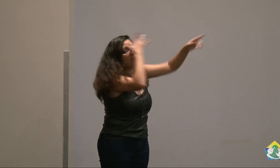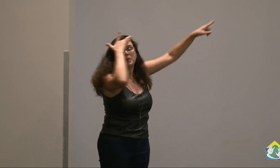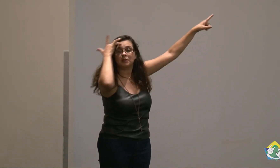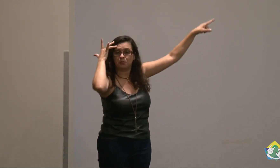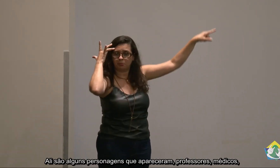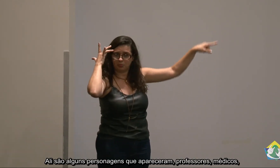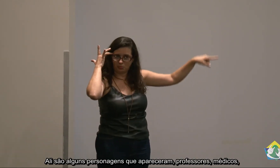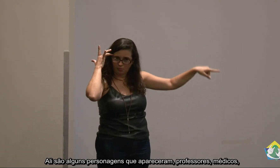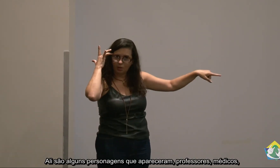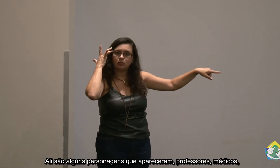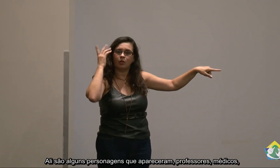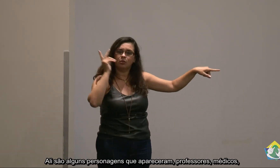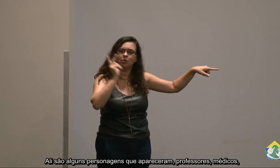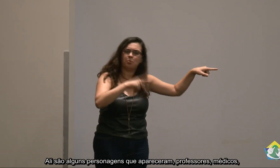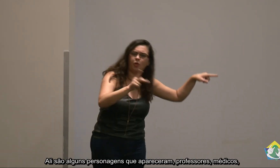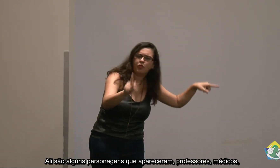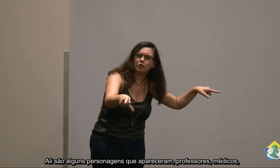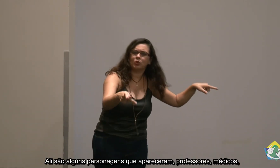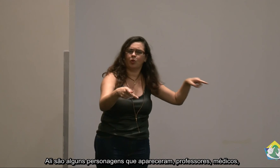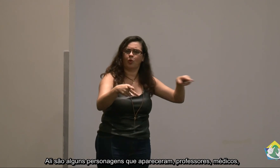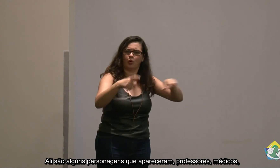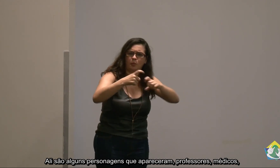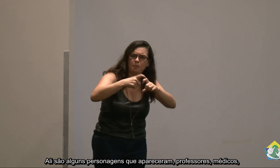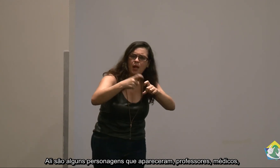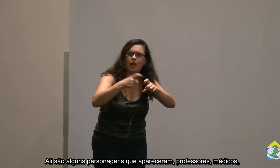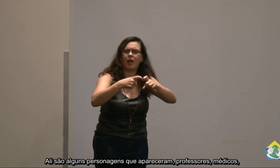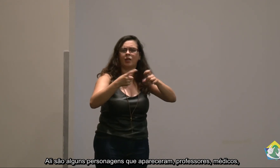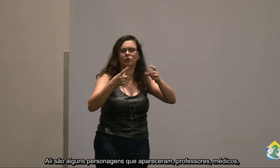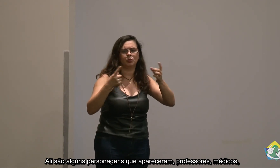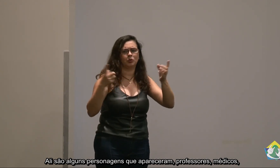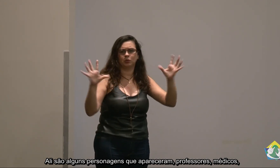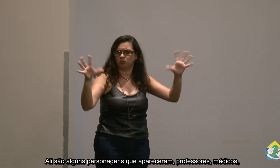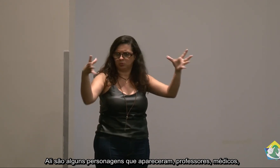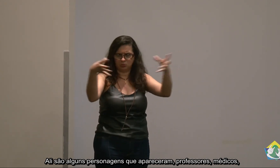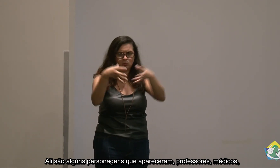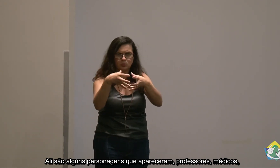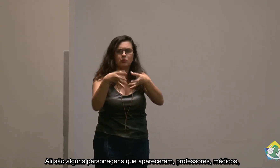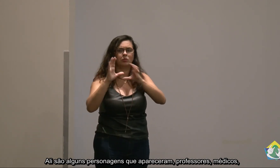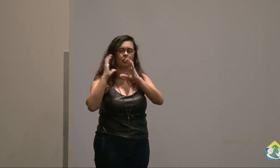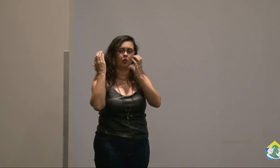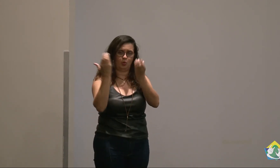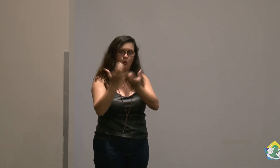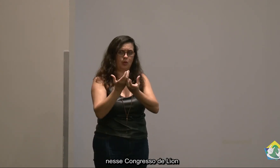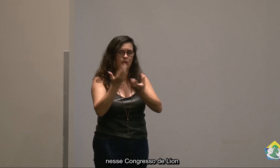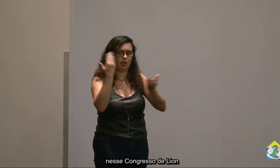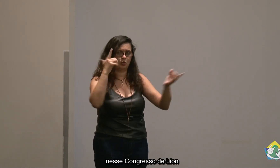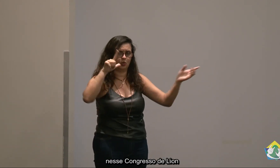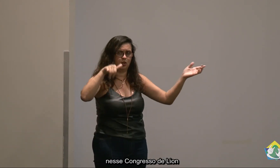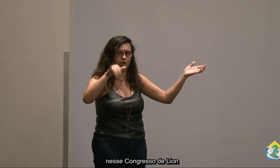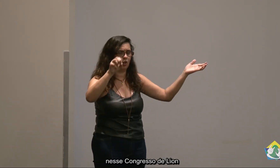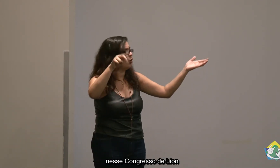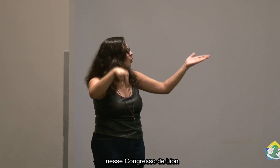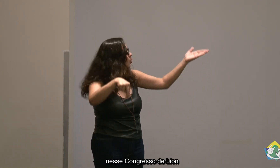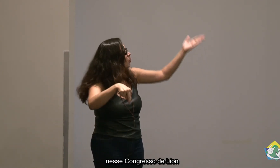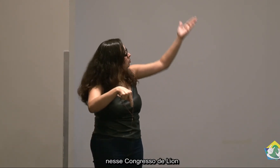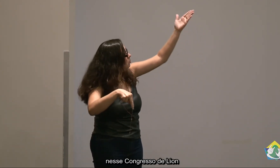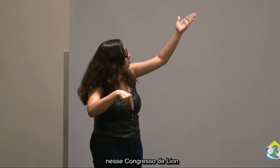ali são alguns personagens que apareceram professores médicos nesse congresso de Lyon